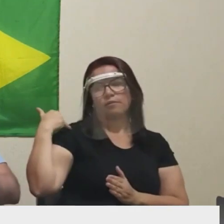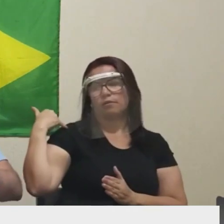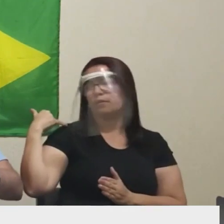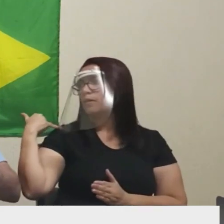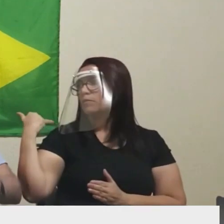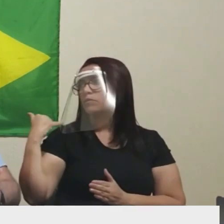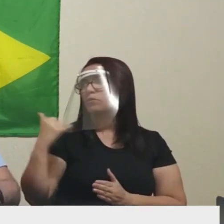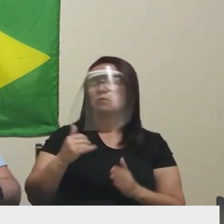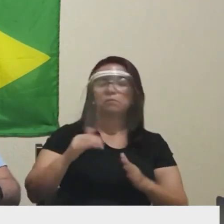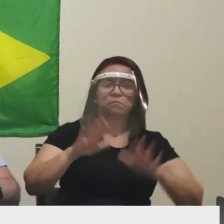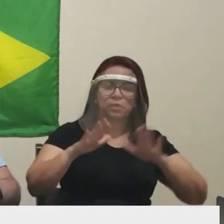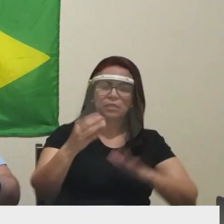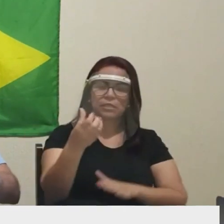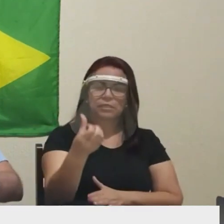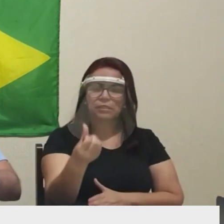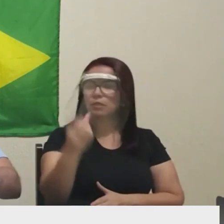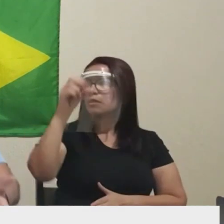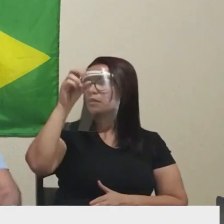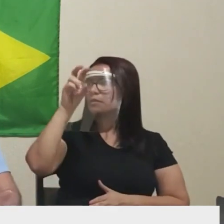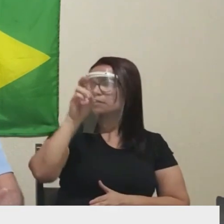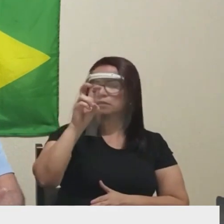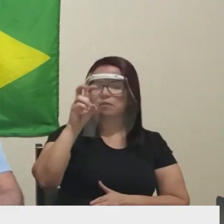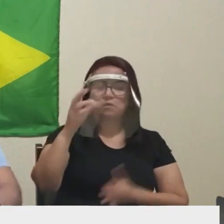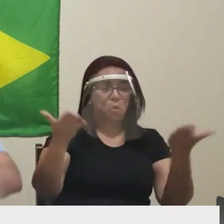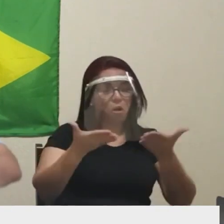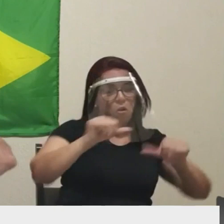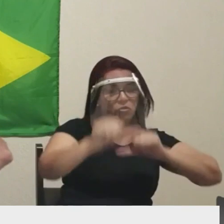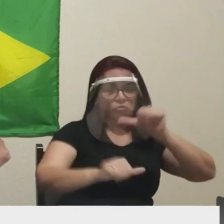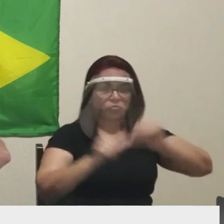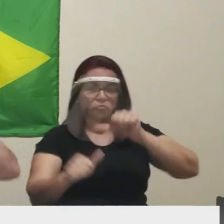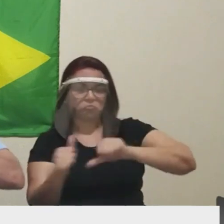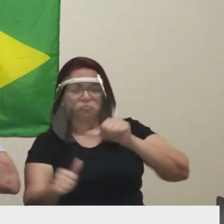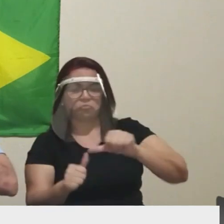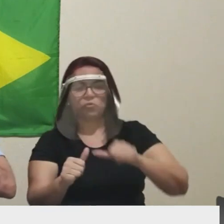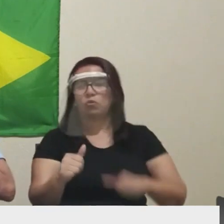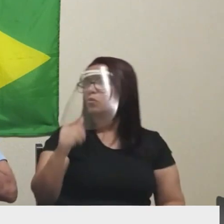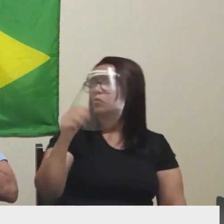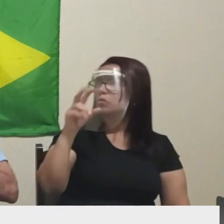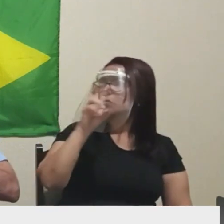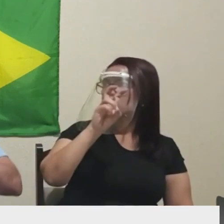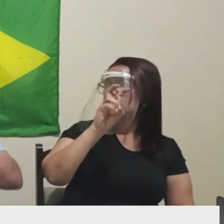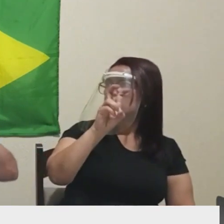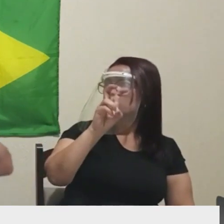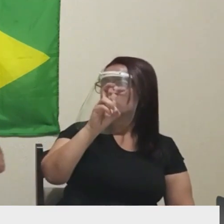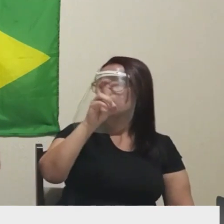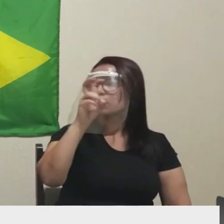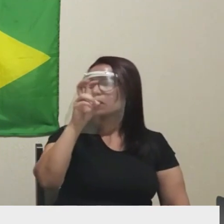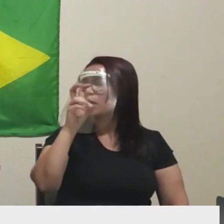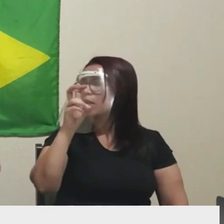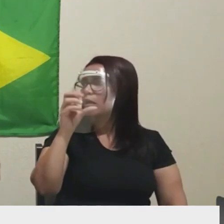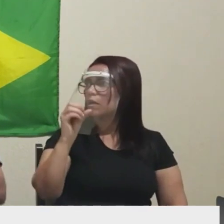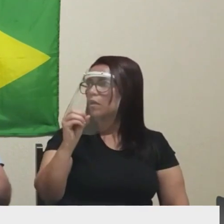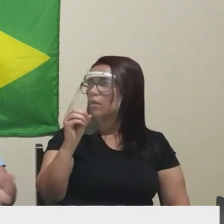mexida, continua sendo 10 anos, mas até 50 anos de idade. Ninguém pode acusar que seria em causa própria, porque